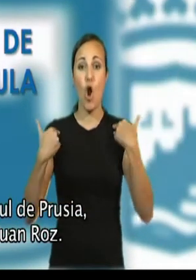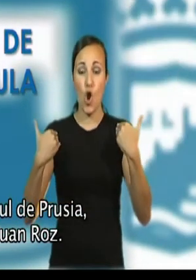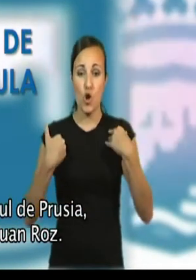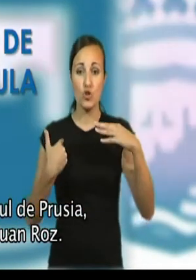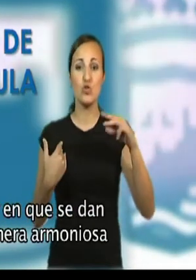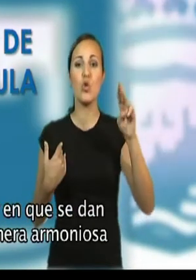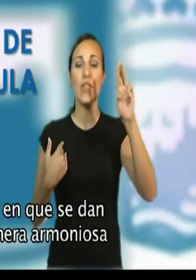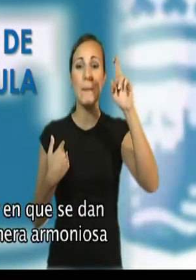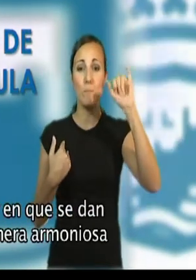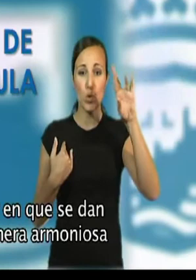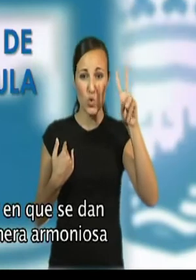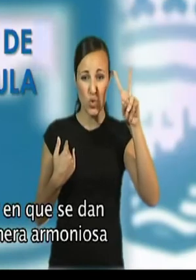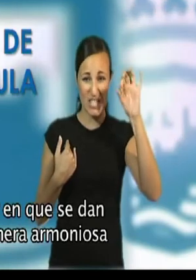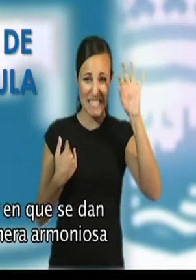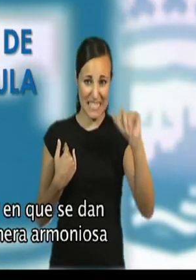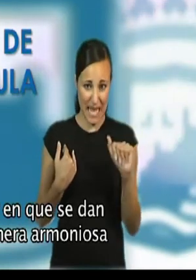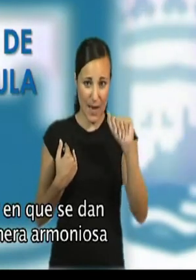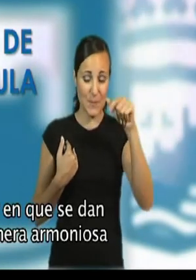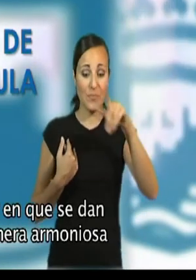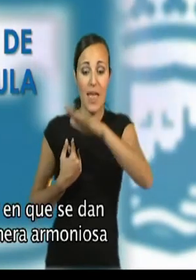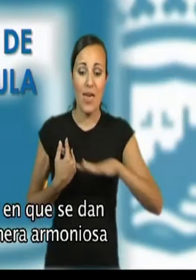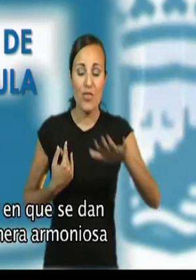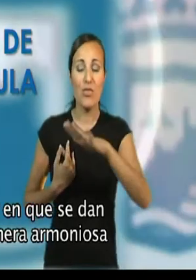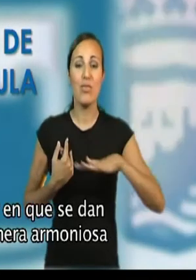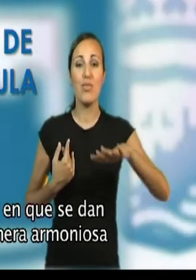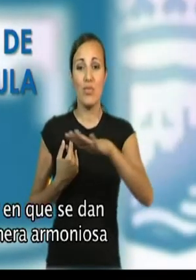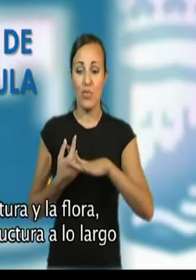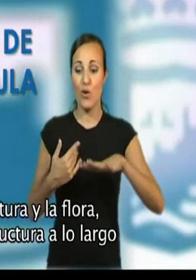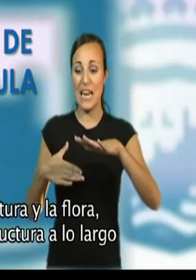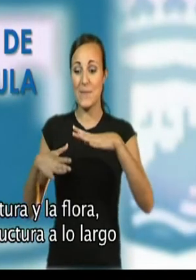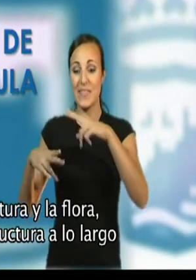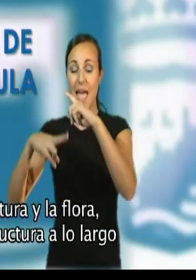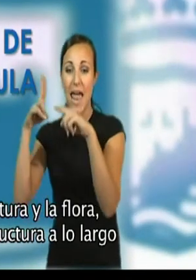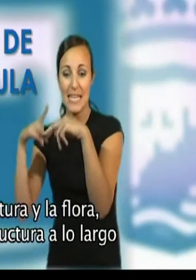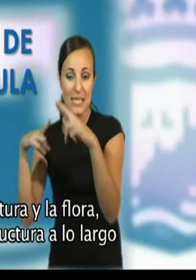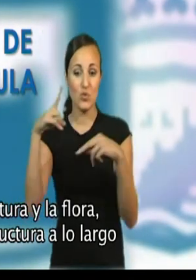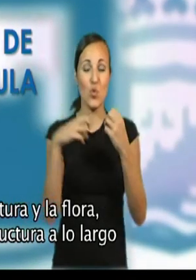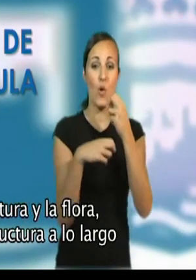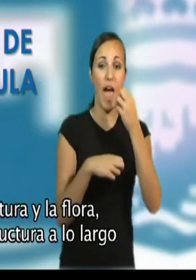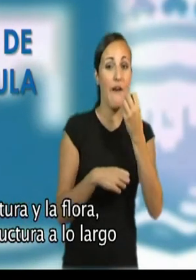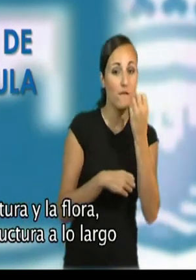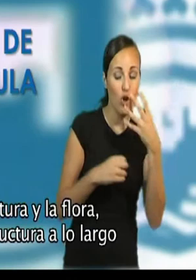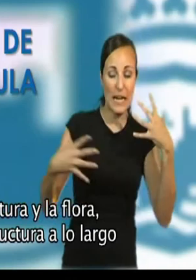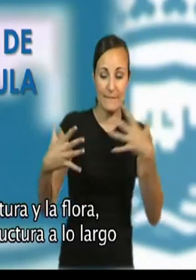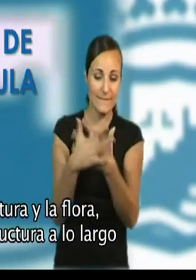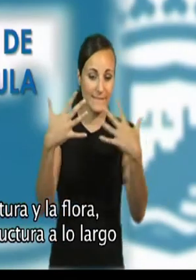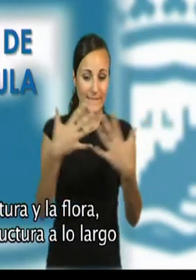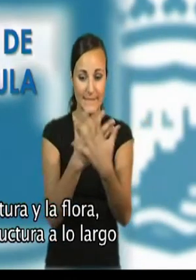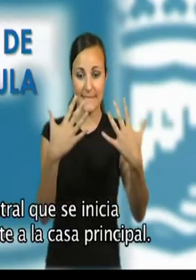Roth. Es un lugar en que se dan cita de manera armoniosa la arquitectura y la flora, y que se estructura a lo largo de un